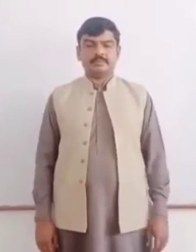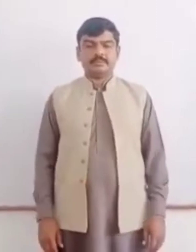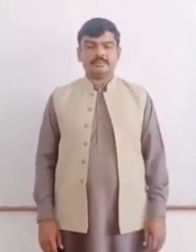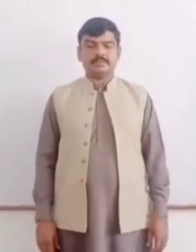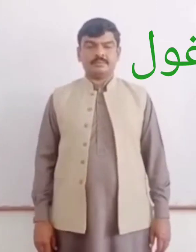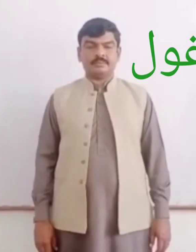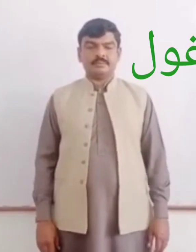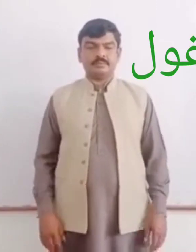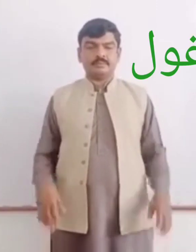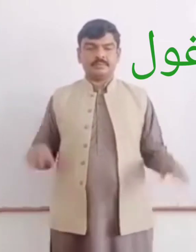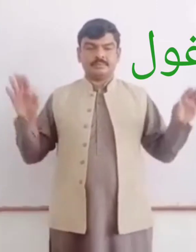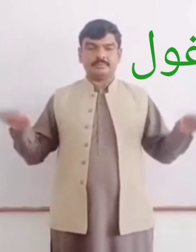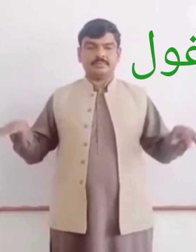वॉल,